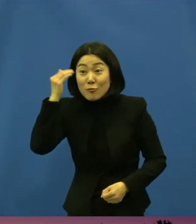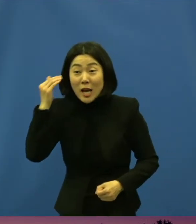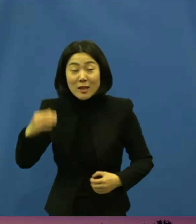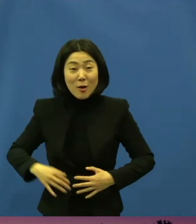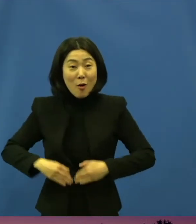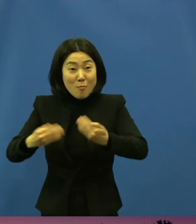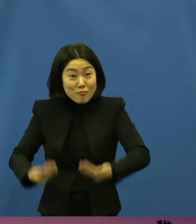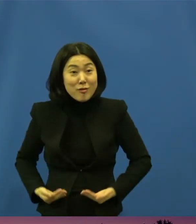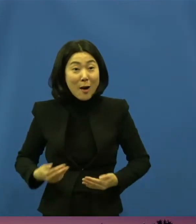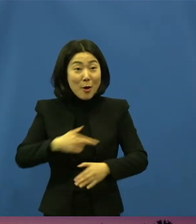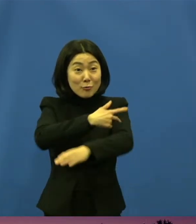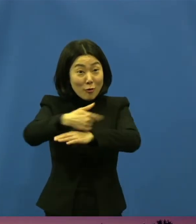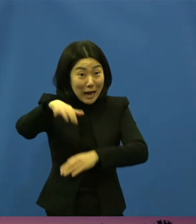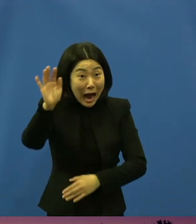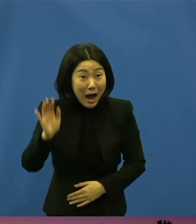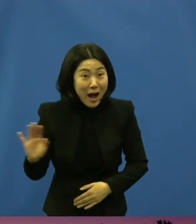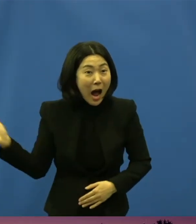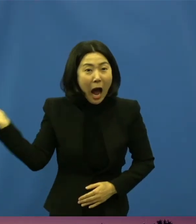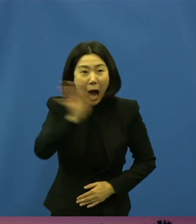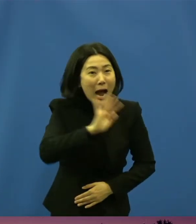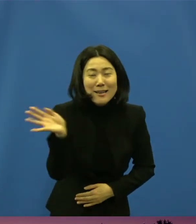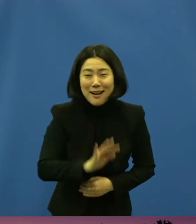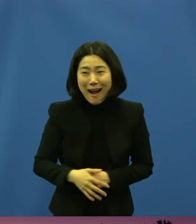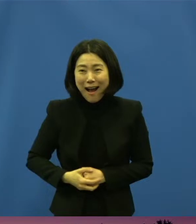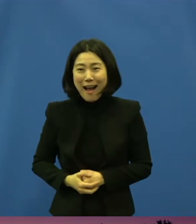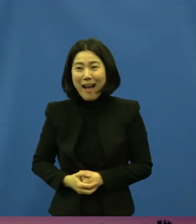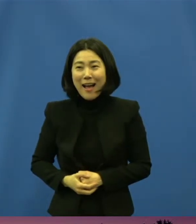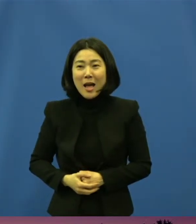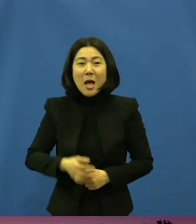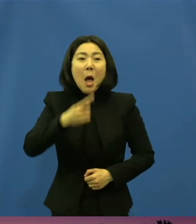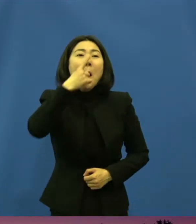얼굴을 그렇게 그냥